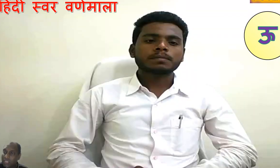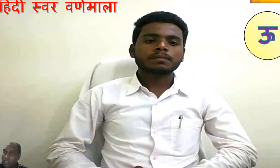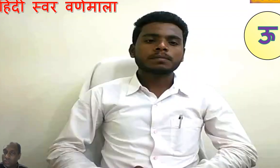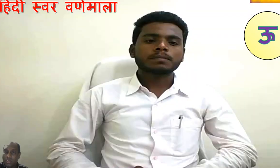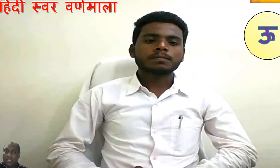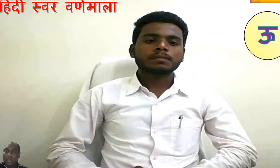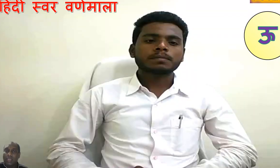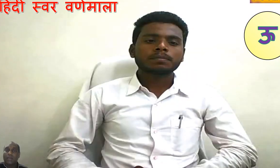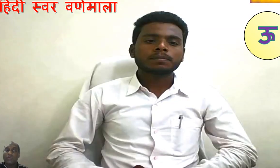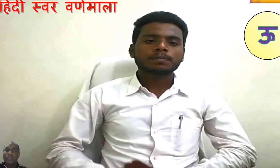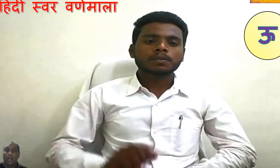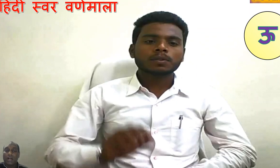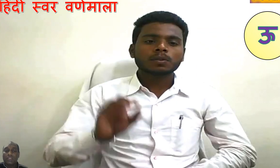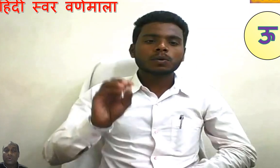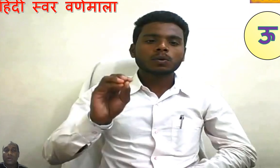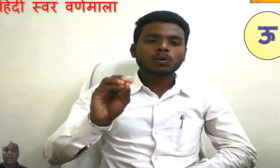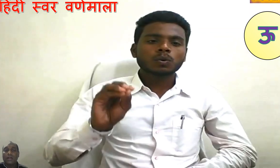इसका जो संकेत है इस प्रकार से होगा,